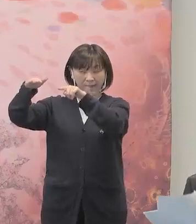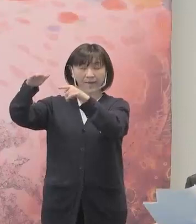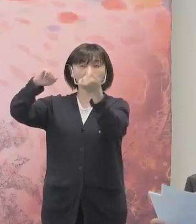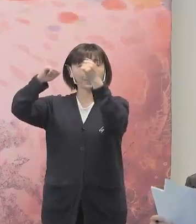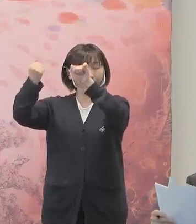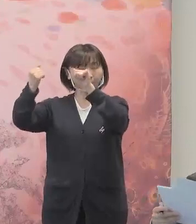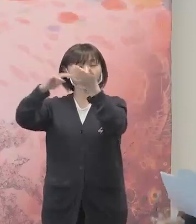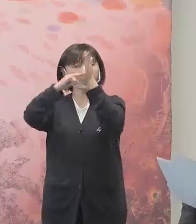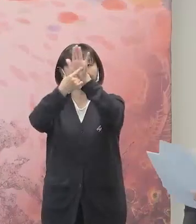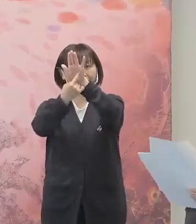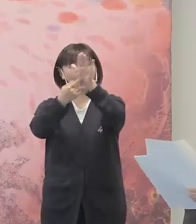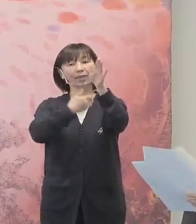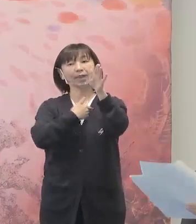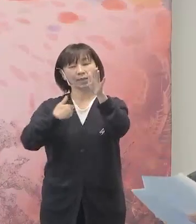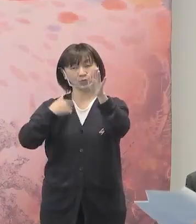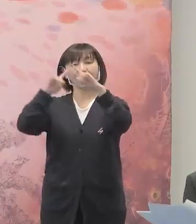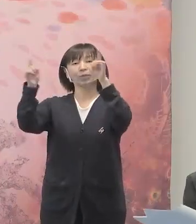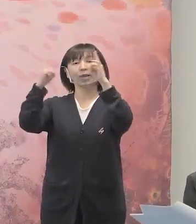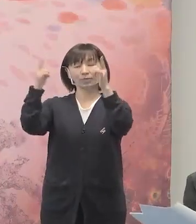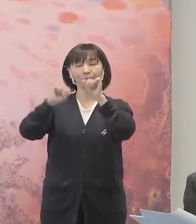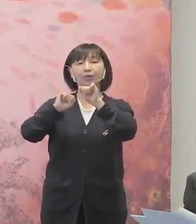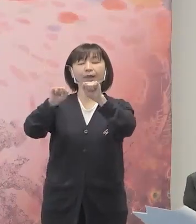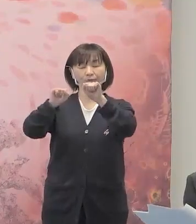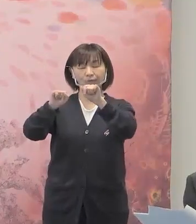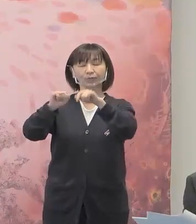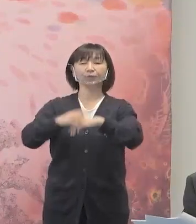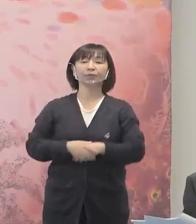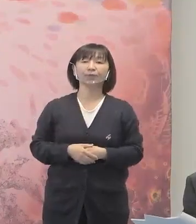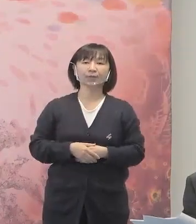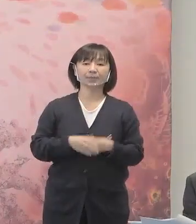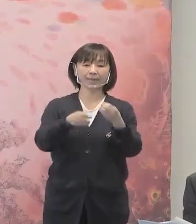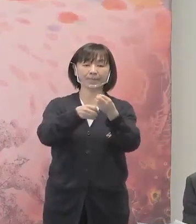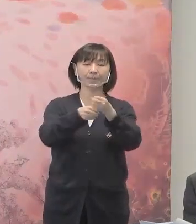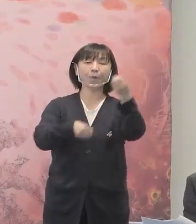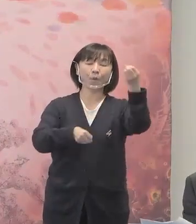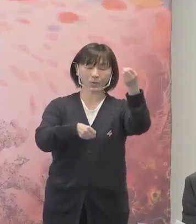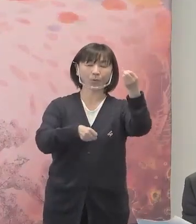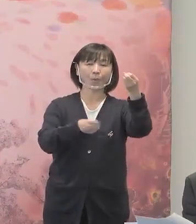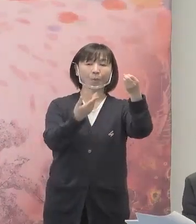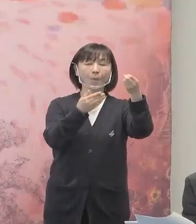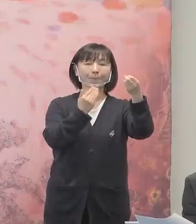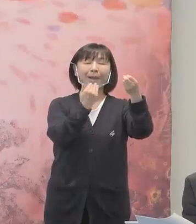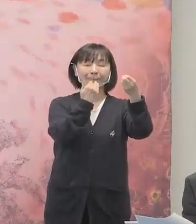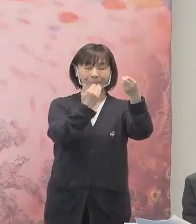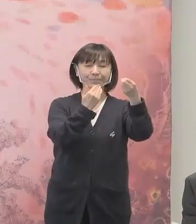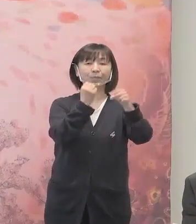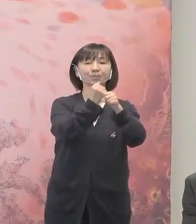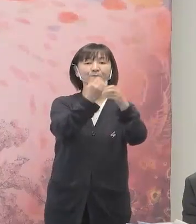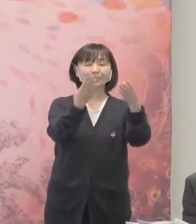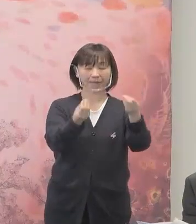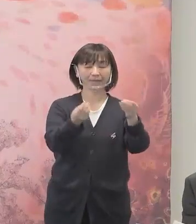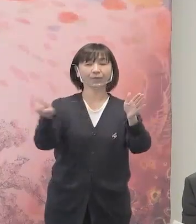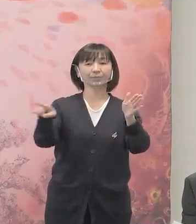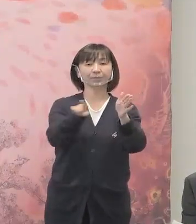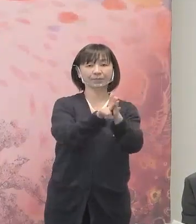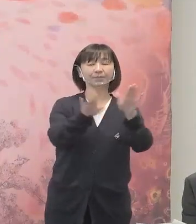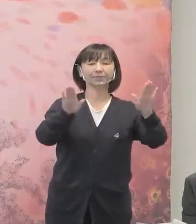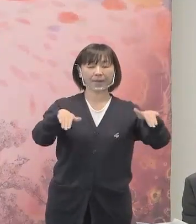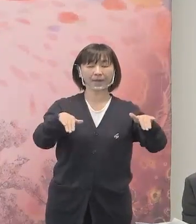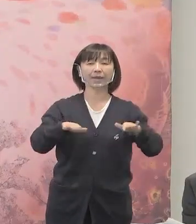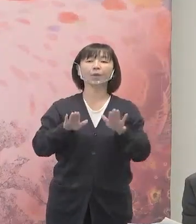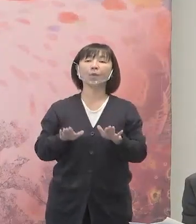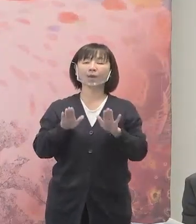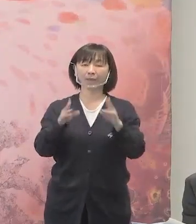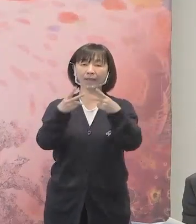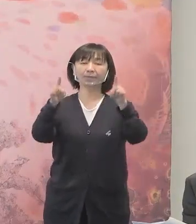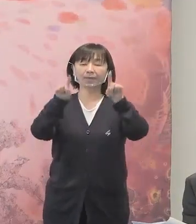ション、アトラクションとか、あとは防犯コーナーを作ったりとか、そういうこともやってきましたが、今回はそうした